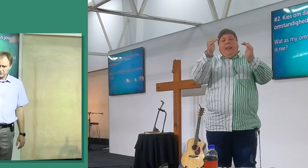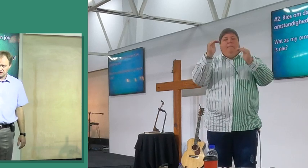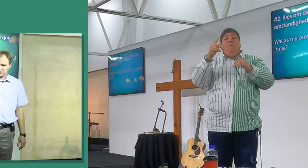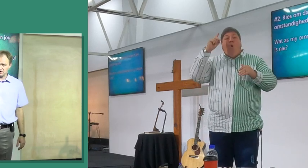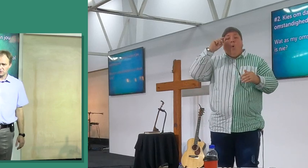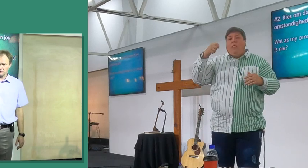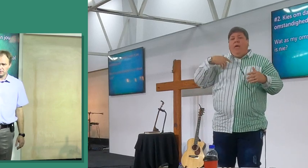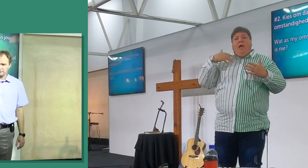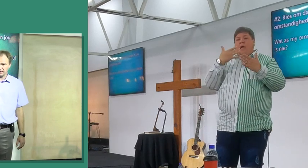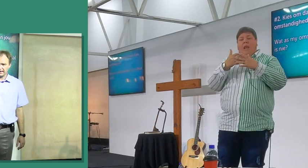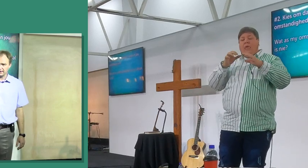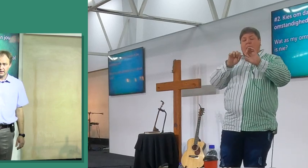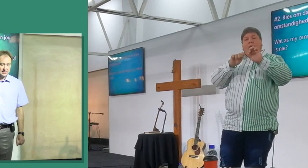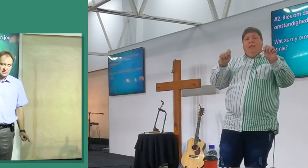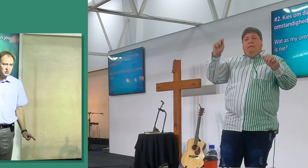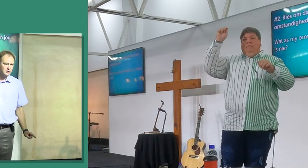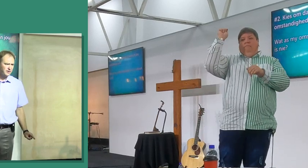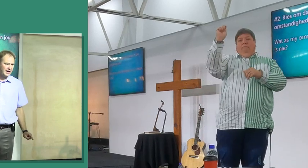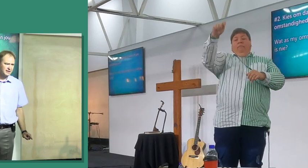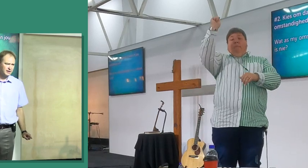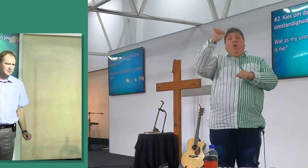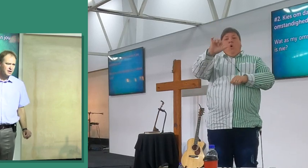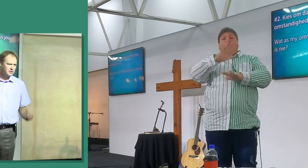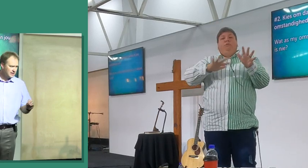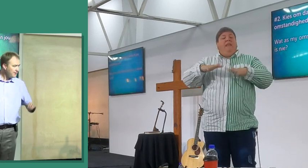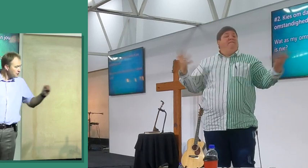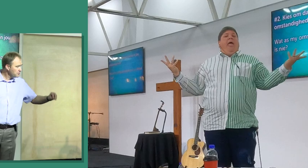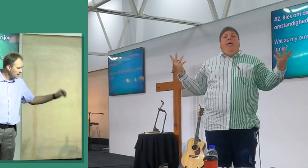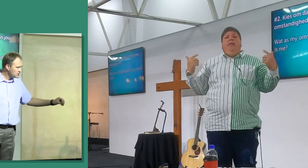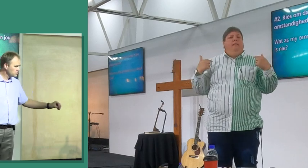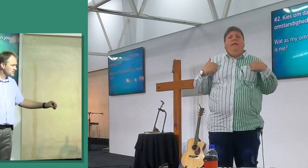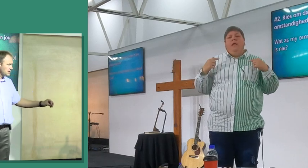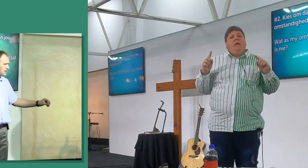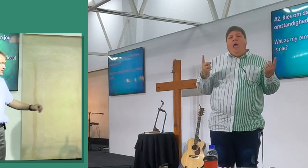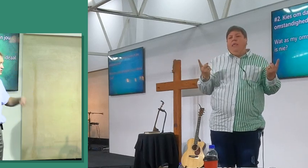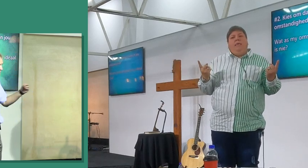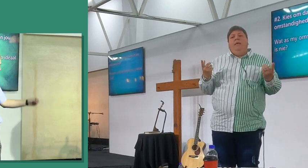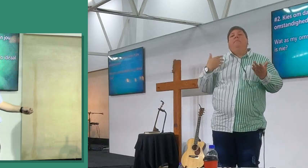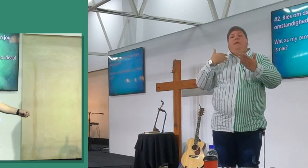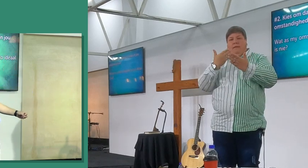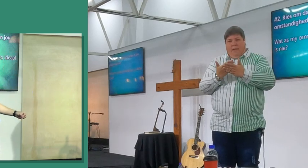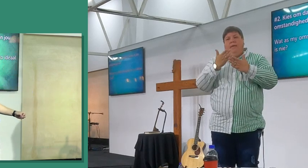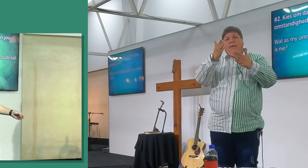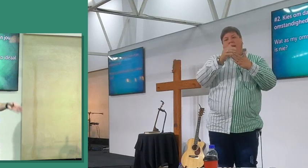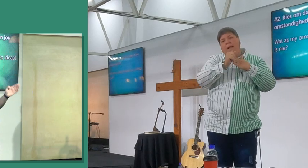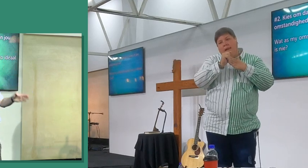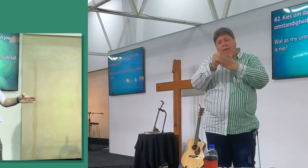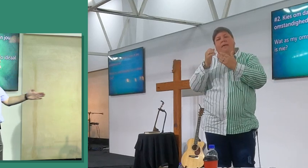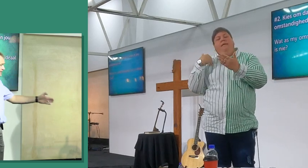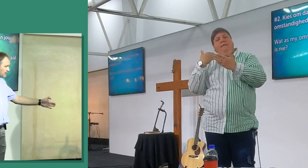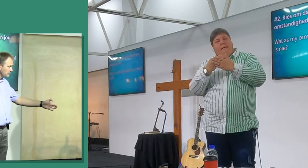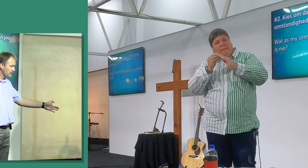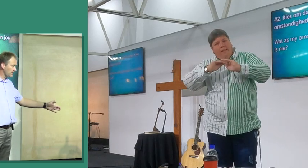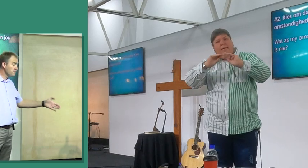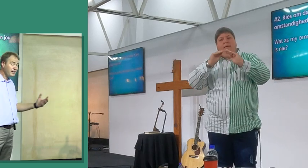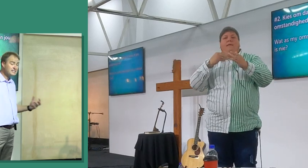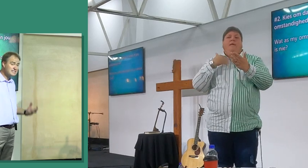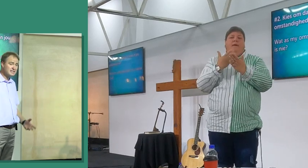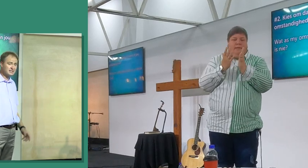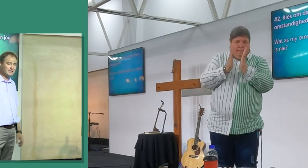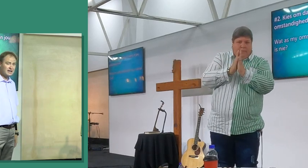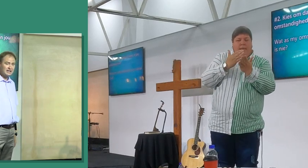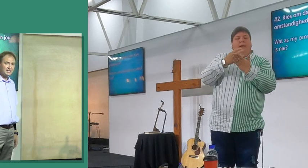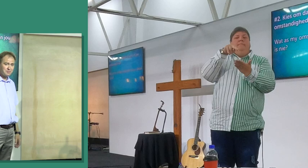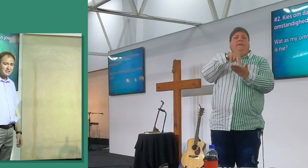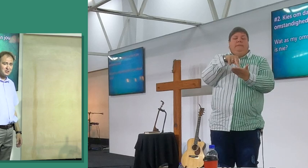jou oor die kop te slaan, en nou is jou probleem gereg nie, dis nie hoe dit werk nie, wanneer jy vir Dome Christ kom sê, dan moet jy pad stap, en baie keer moet jy veranderinge breng, en baie keer